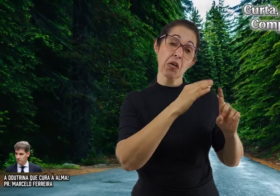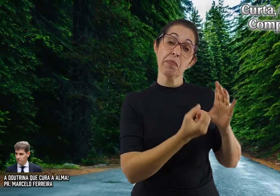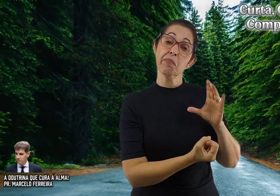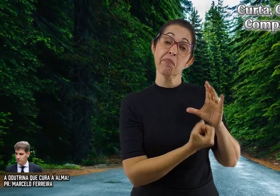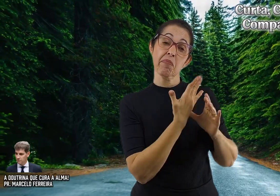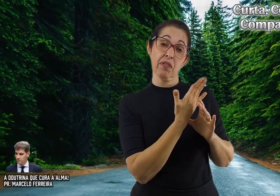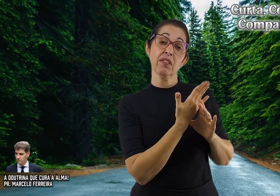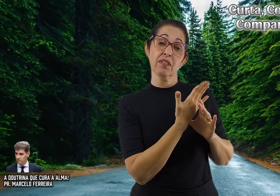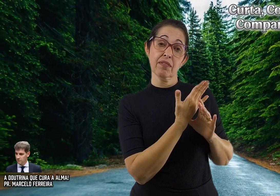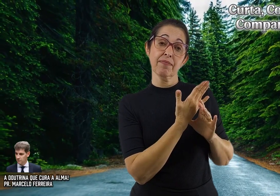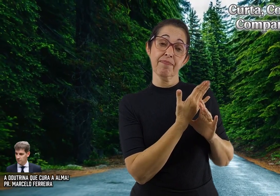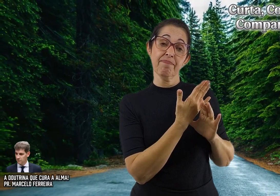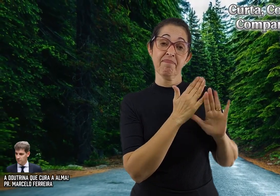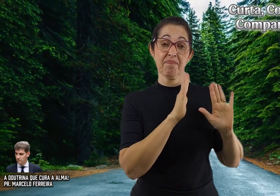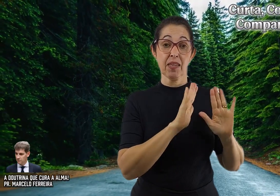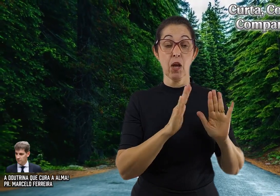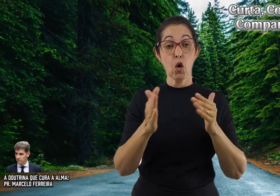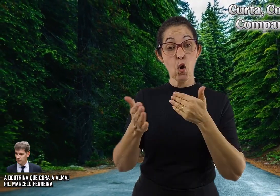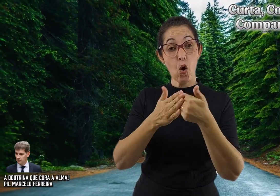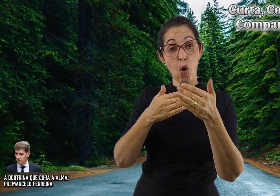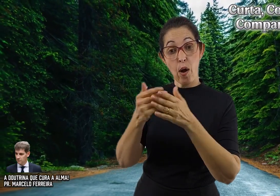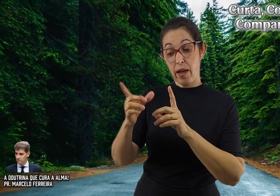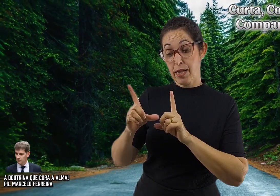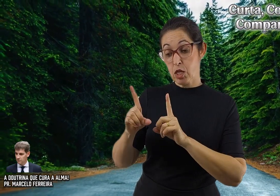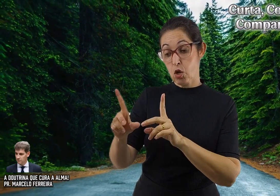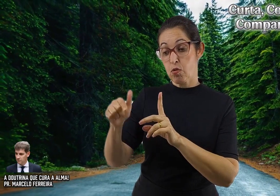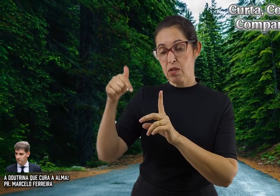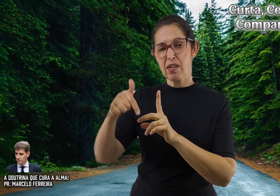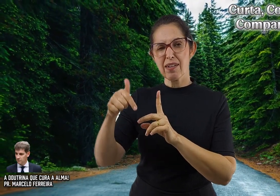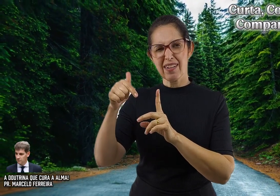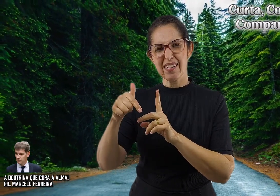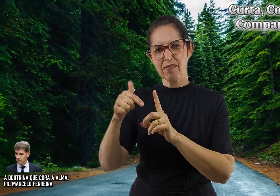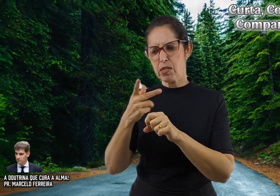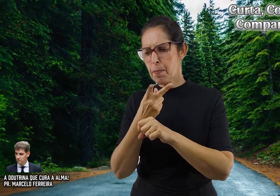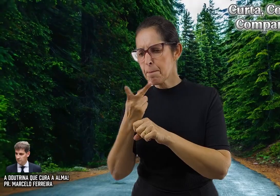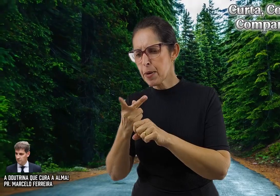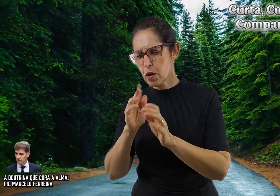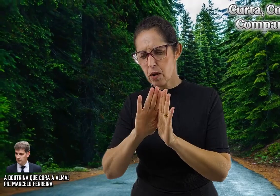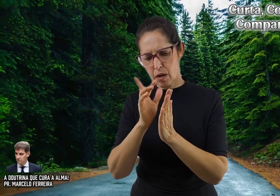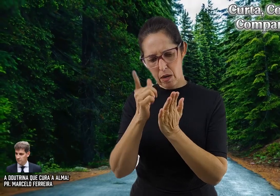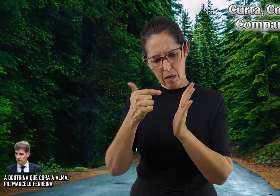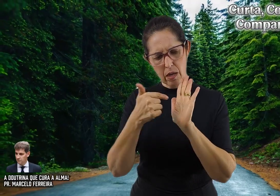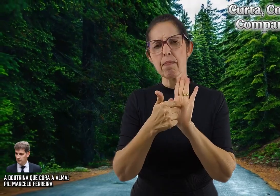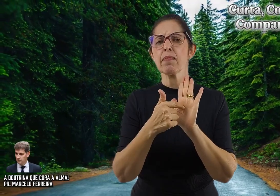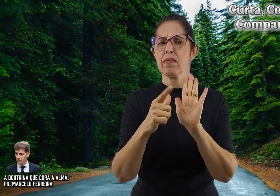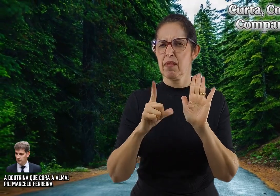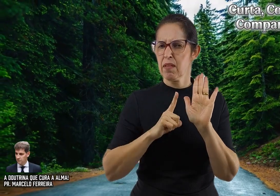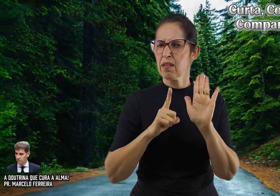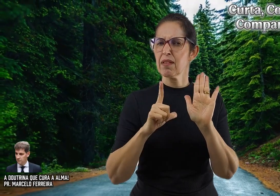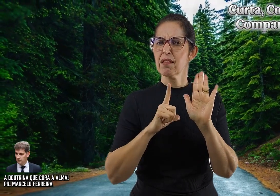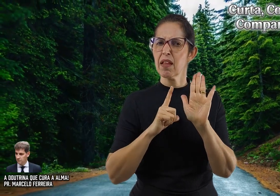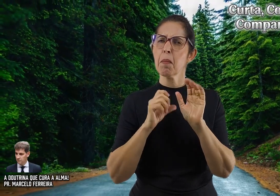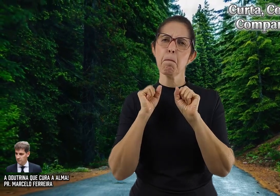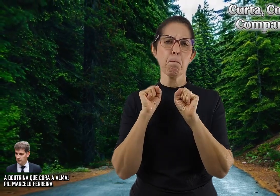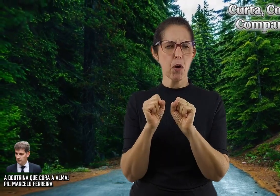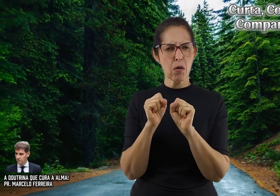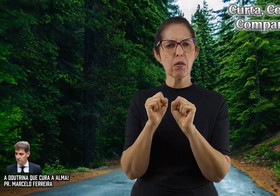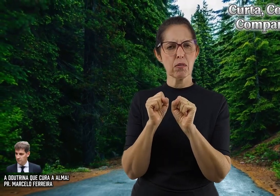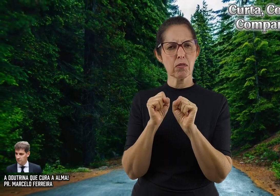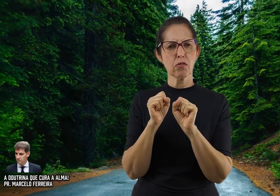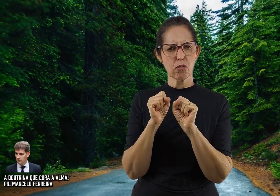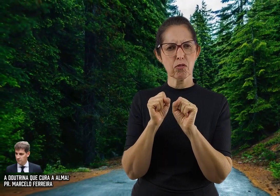Qualquer doutrina dessa obra que você falar, nós encontramos a palavra. Qualquer uma. Pode falar o que você